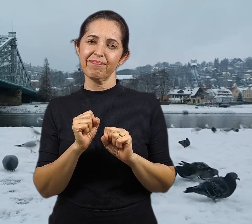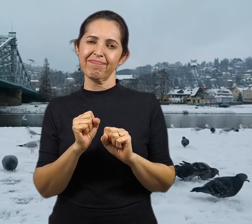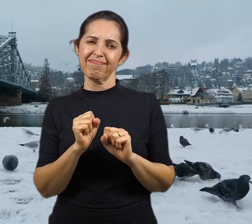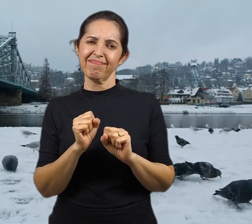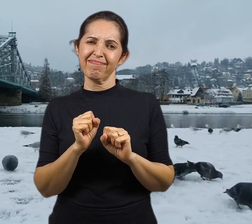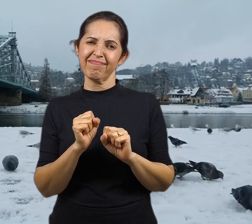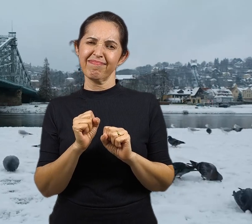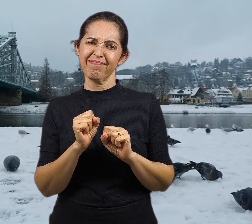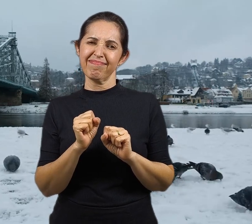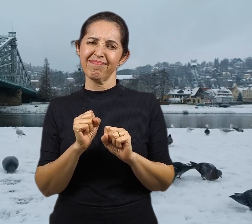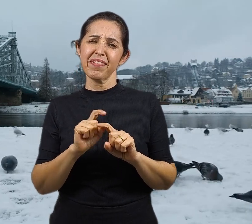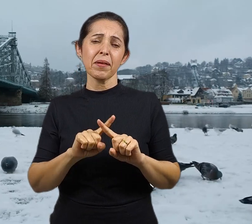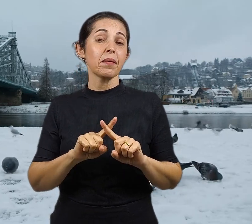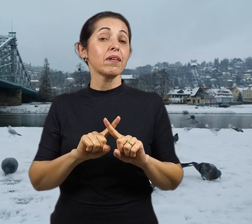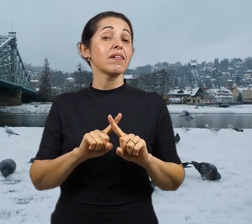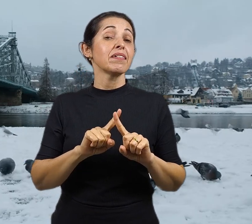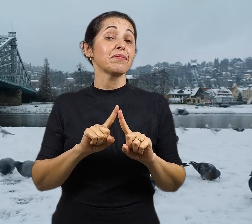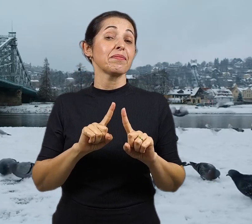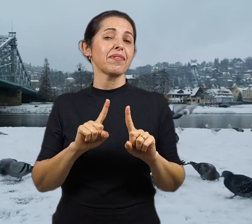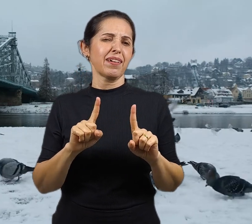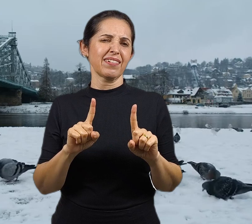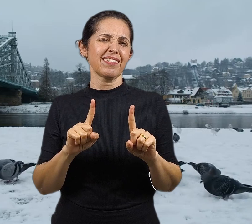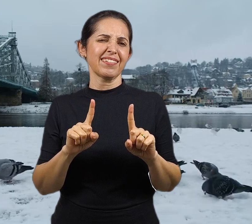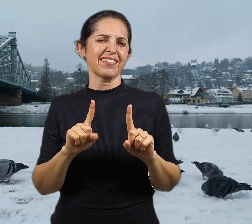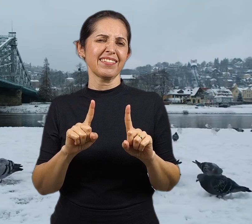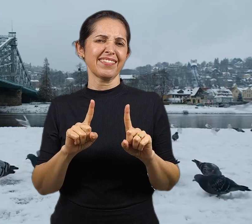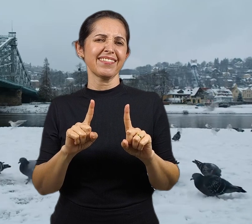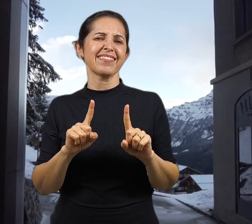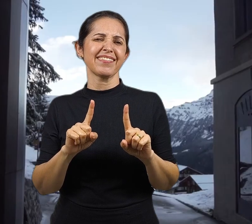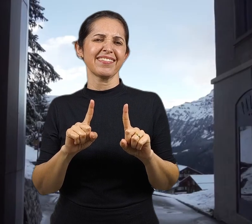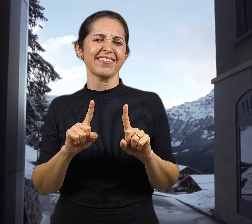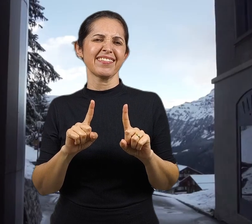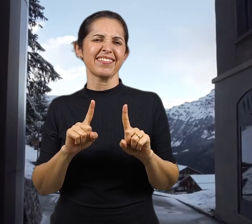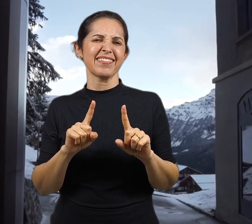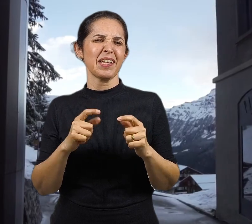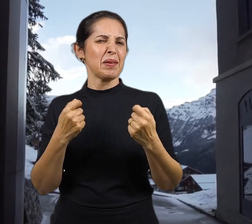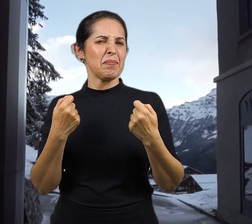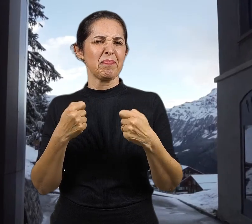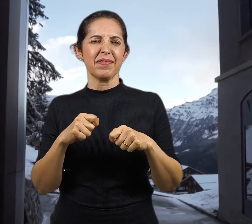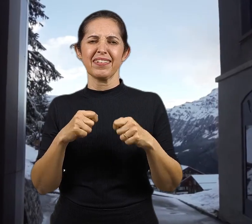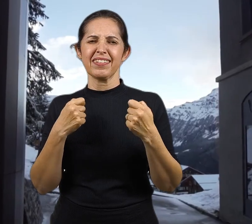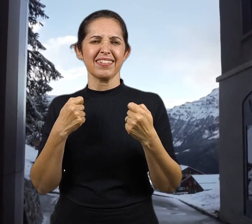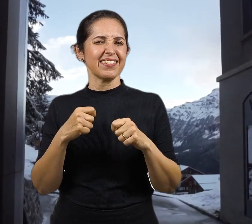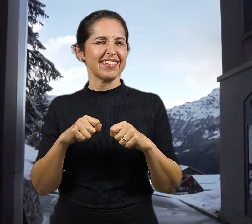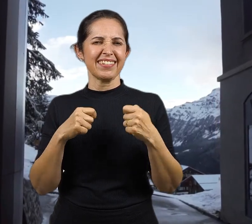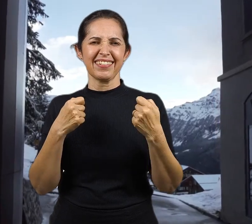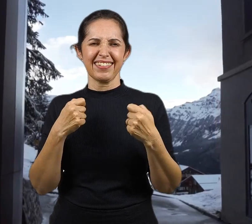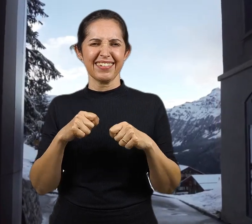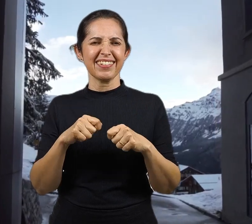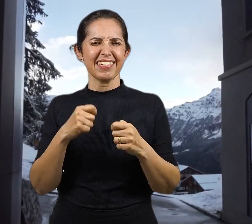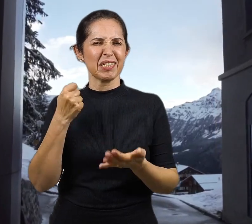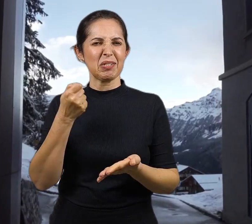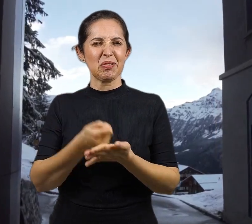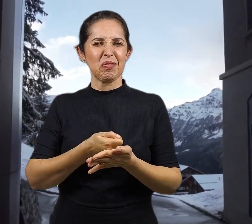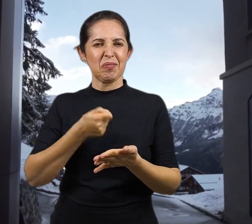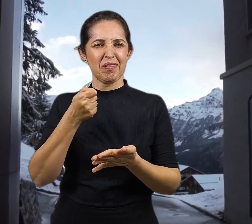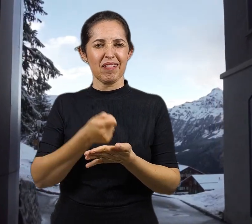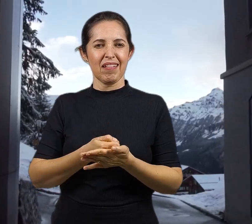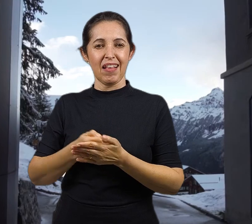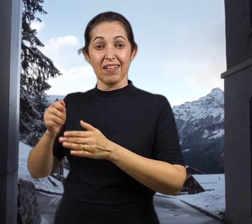Mas a nossa obra tem que permanecer. Então, nós queremos entrar na terra prometida. Eu quero entrar no céu. Eu preciso. Então